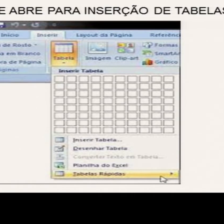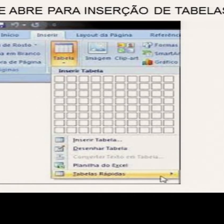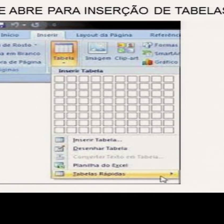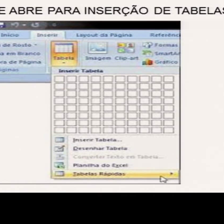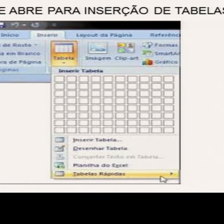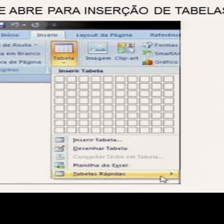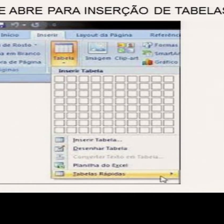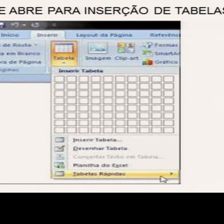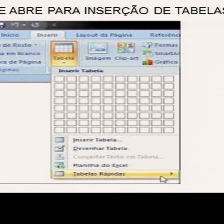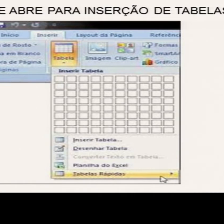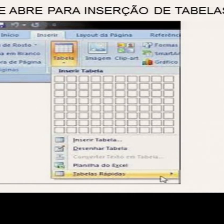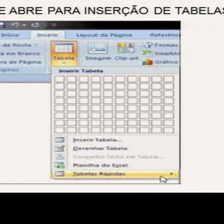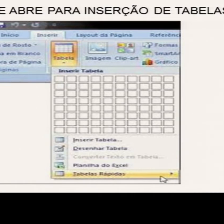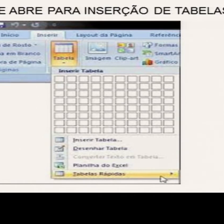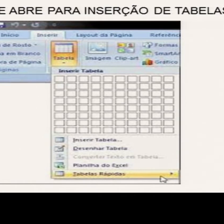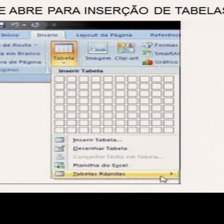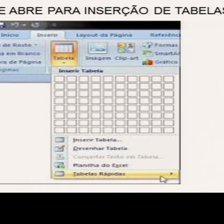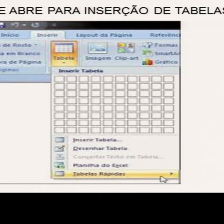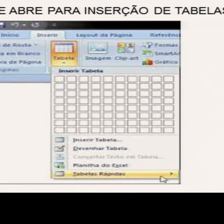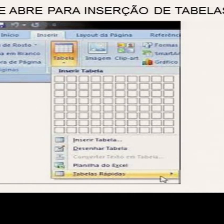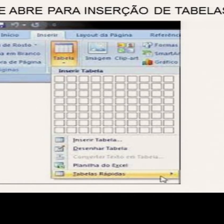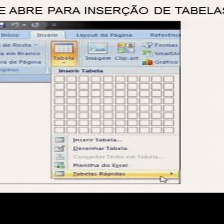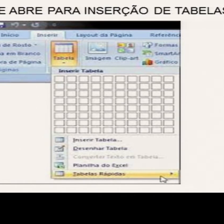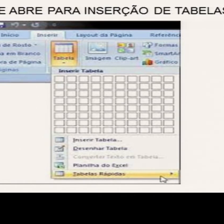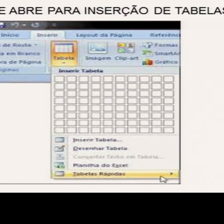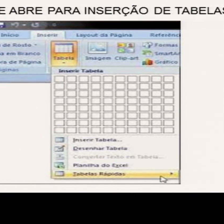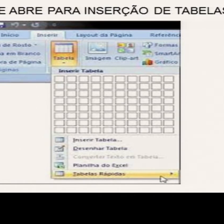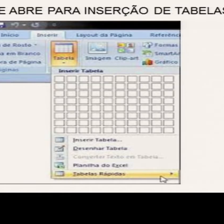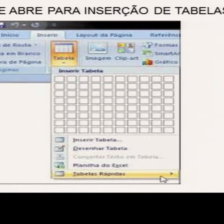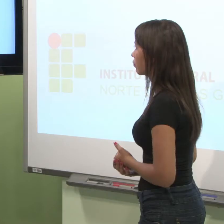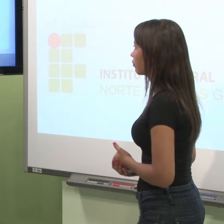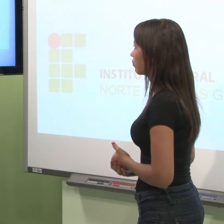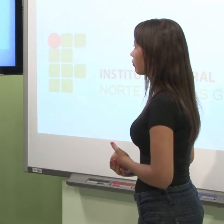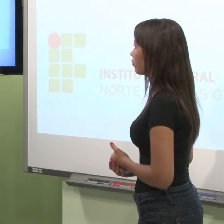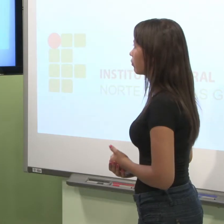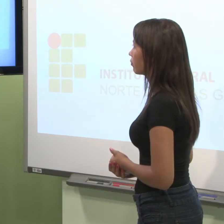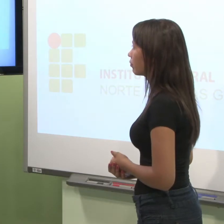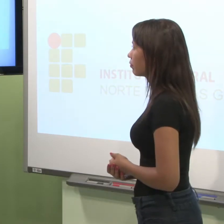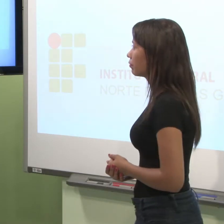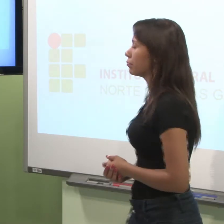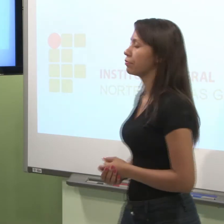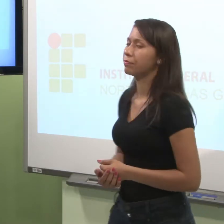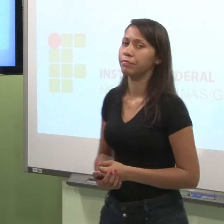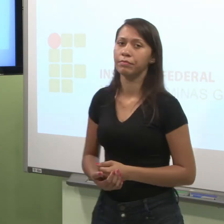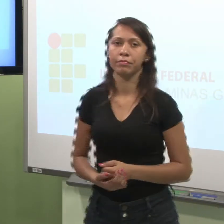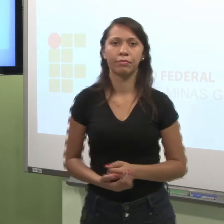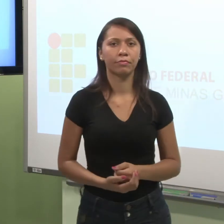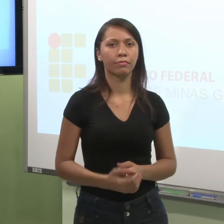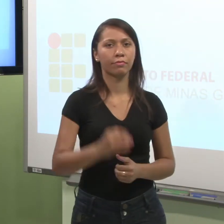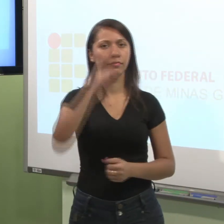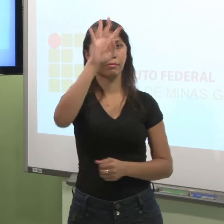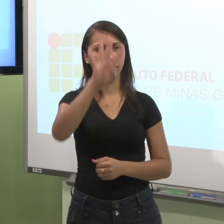colunas e linhas, basta clicar no botão OK. Cada espaço da tabela é chamado de